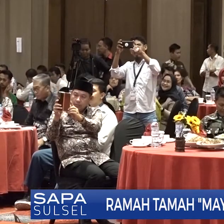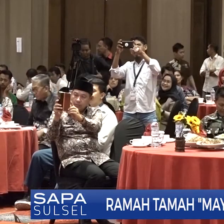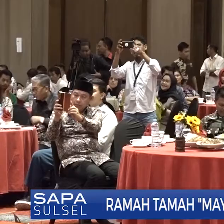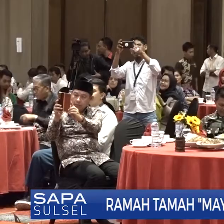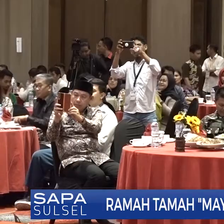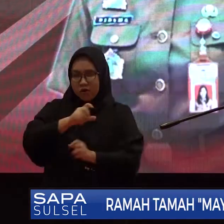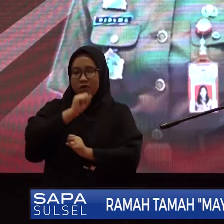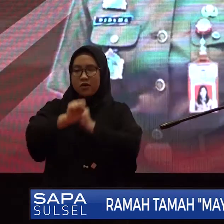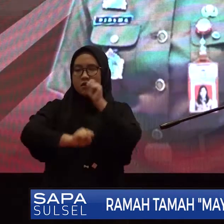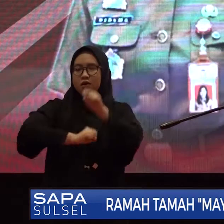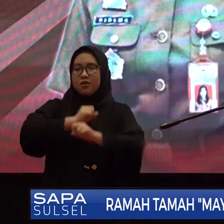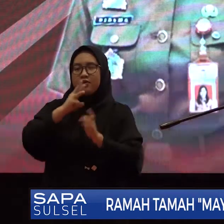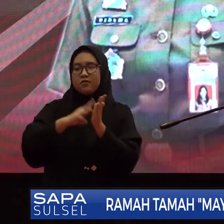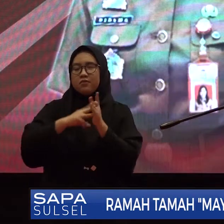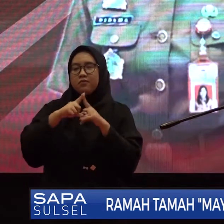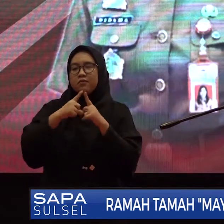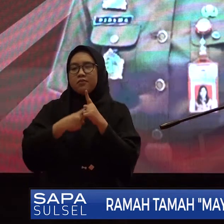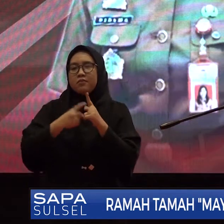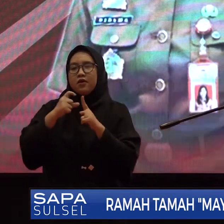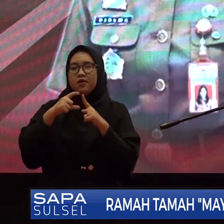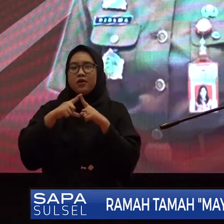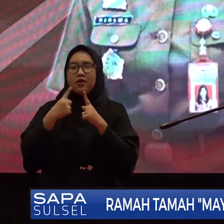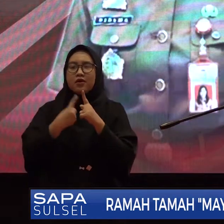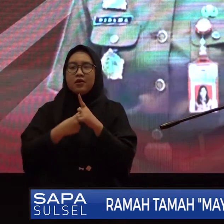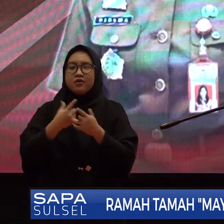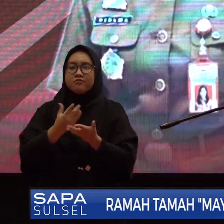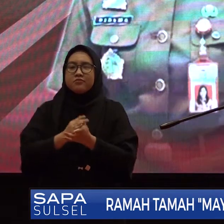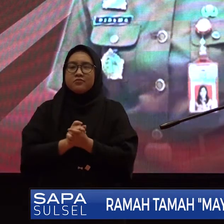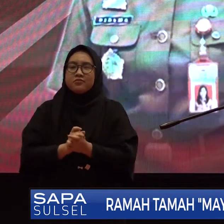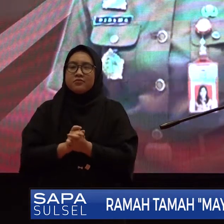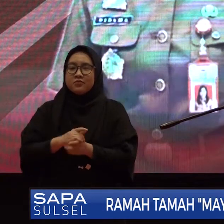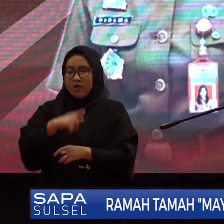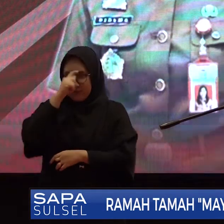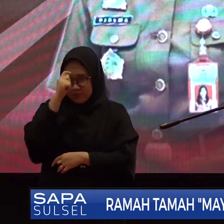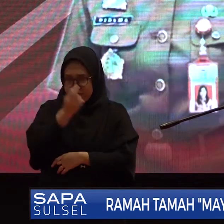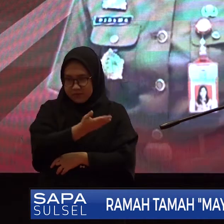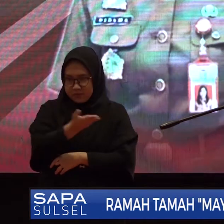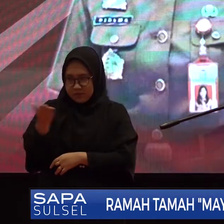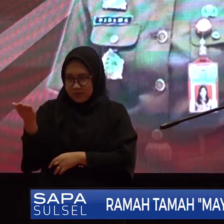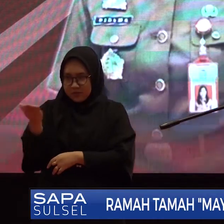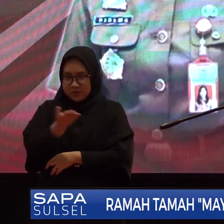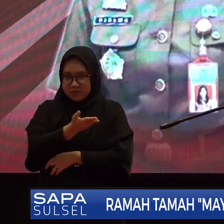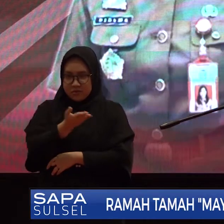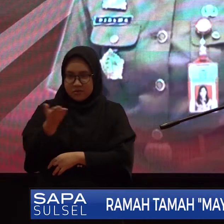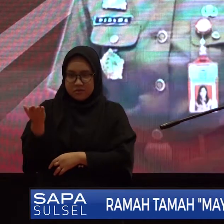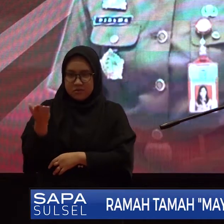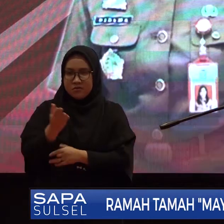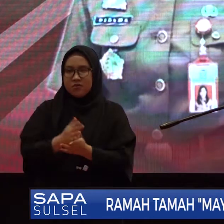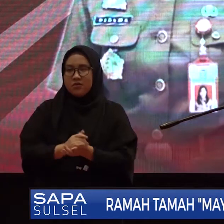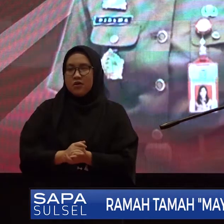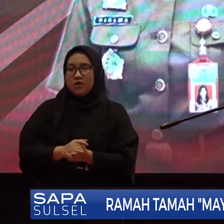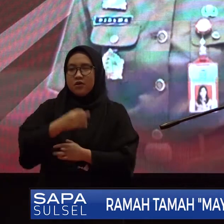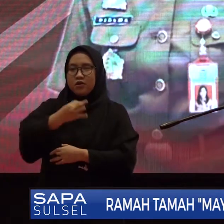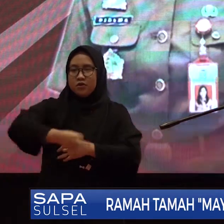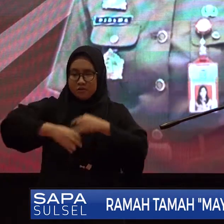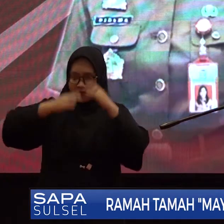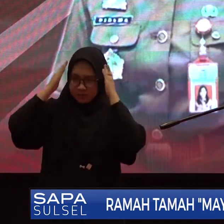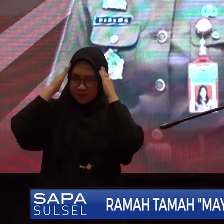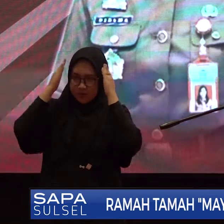kegiatan Mayday pada tahun ini yang kami hormati Kepala Kejaksaan Negeri Kota